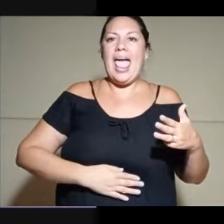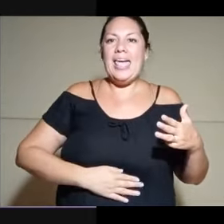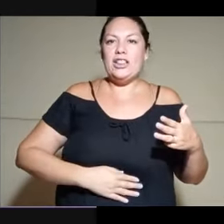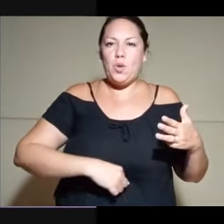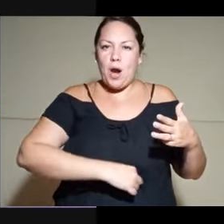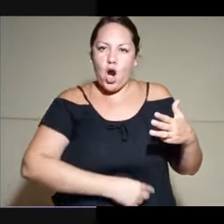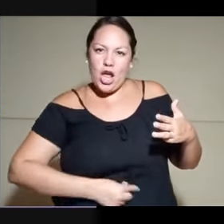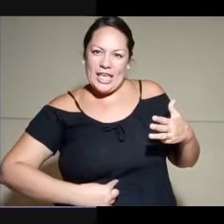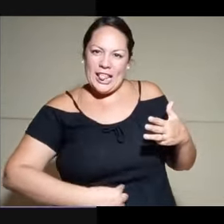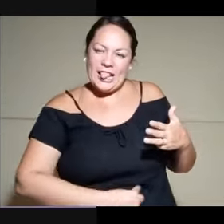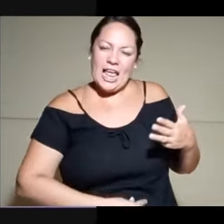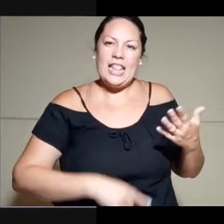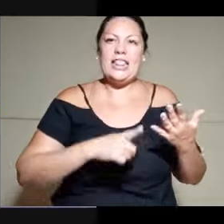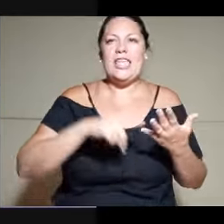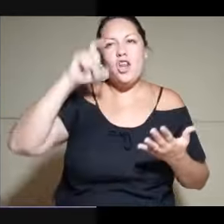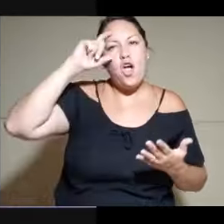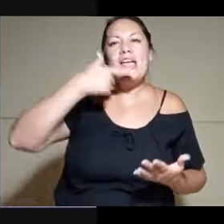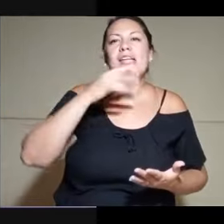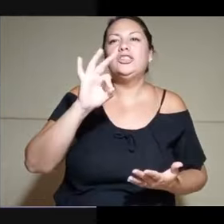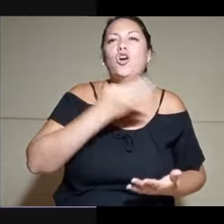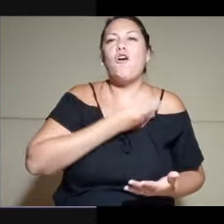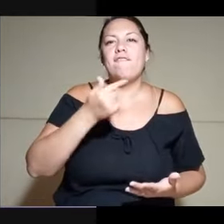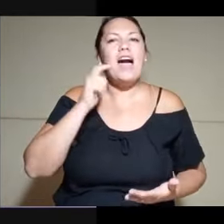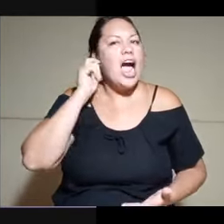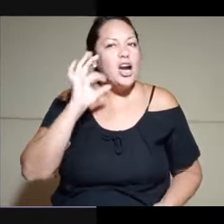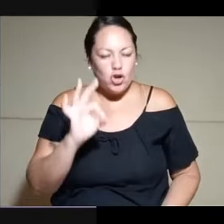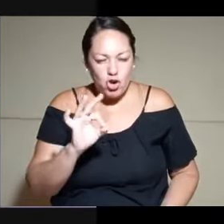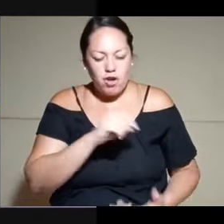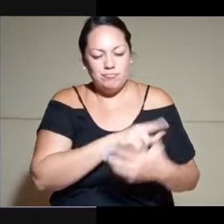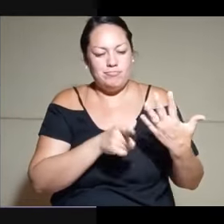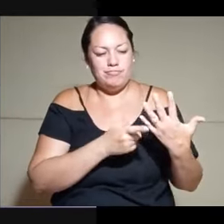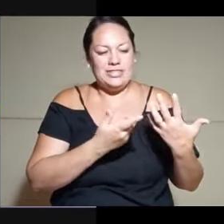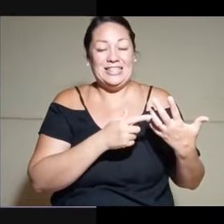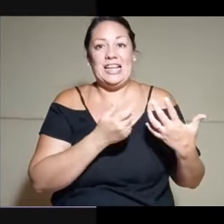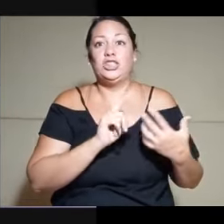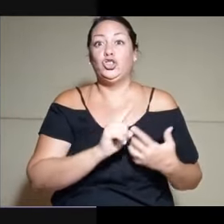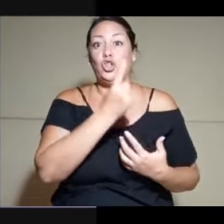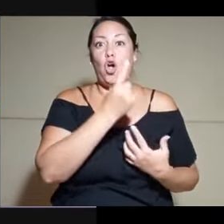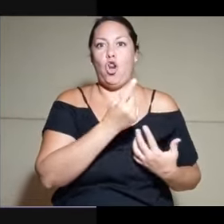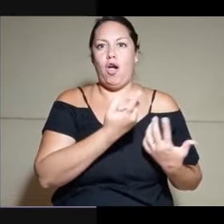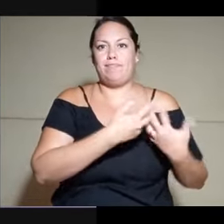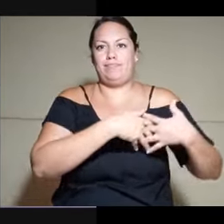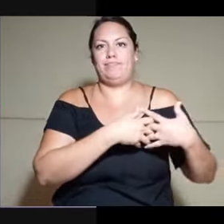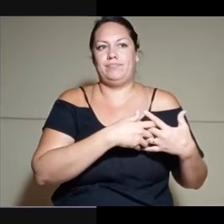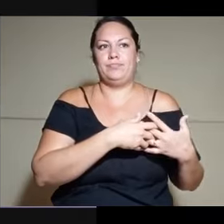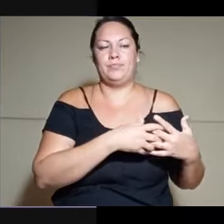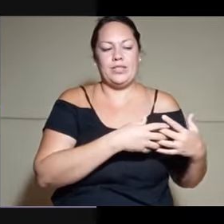los pulmones, la laringe, parte superior del estómago y del intestino, el